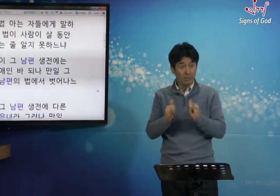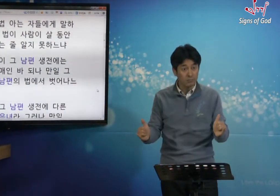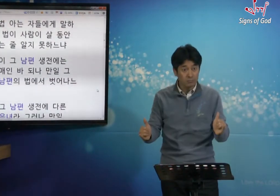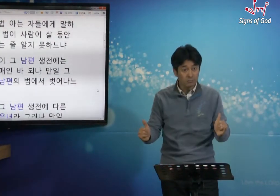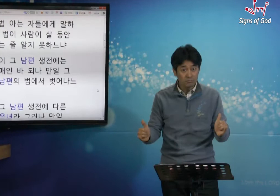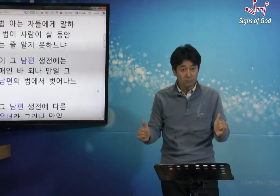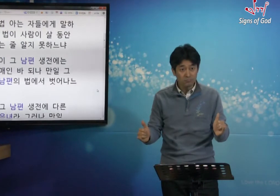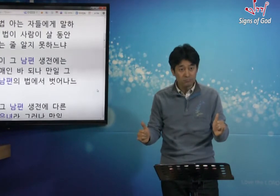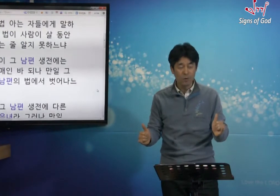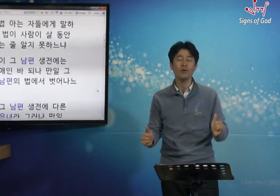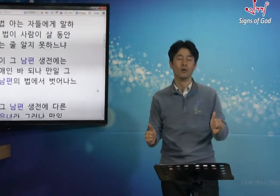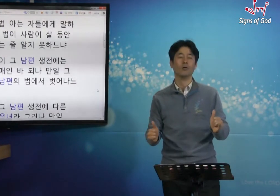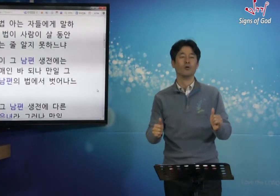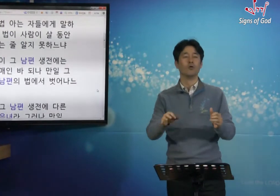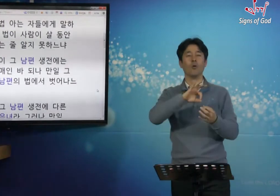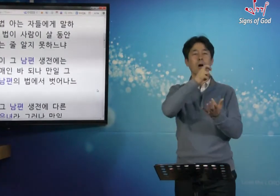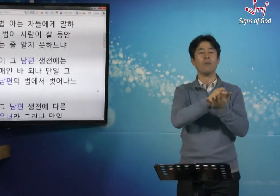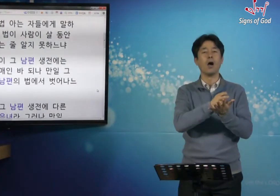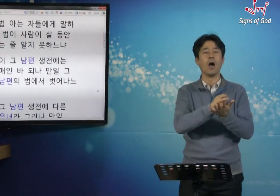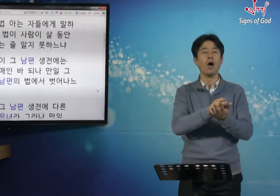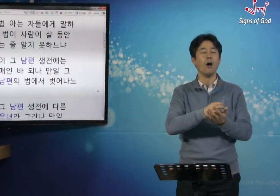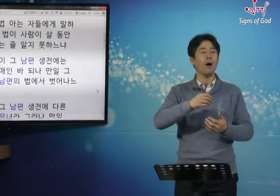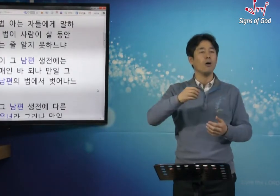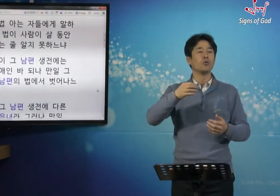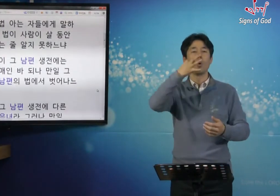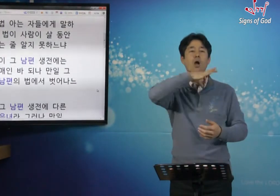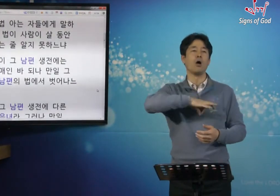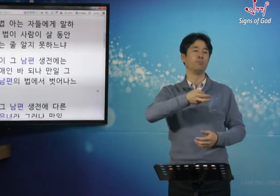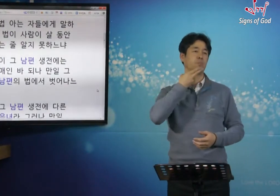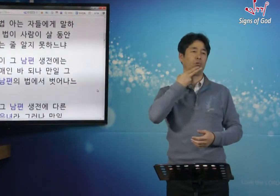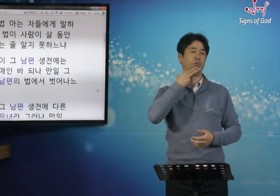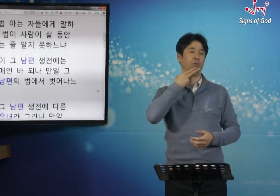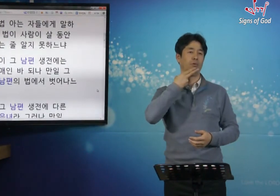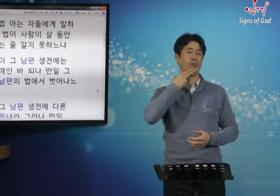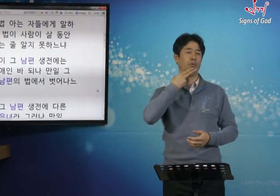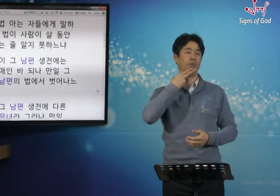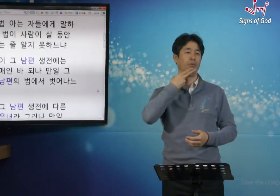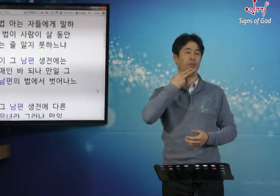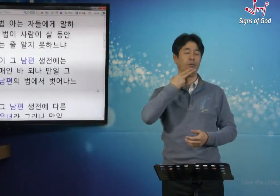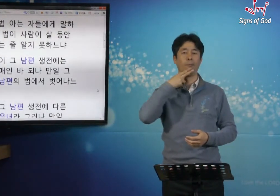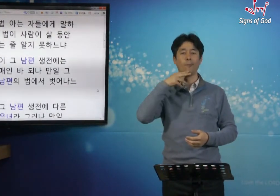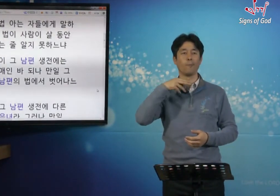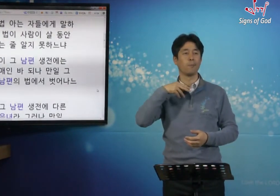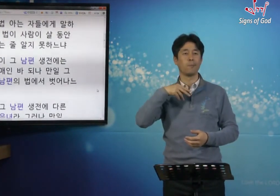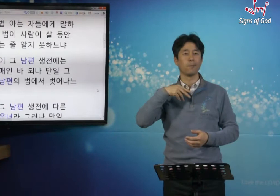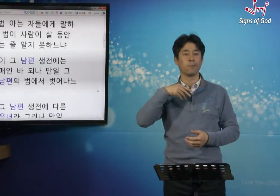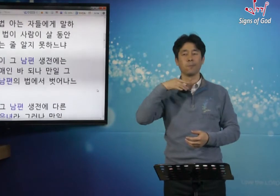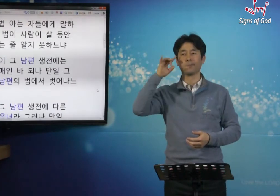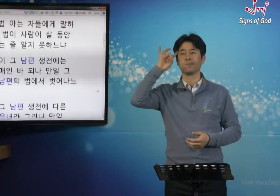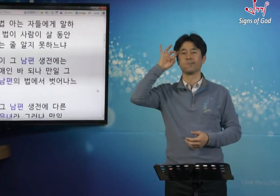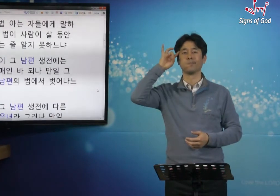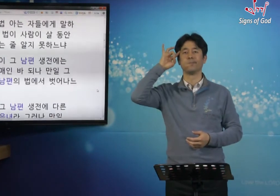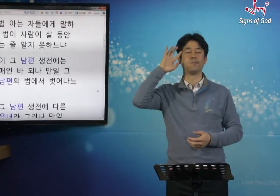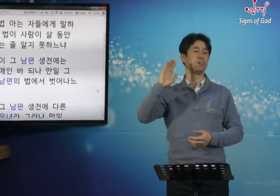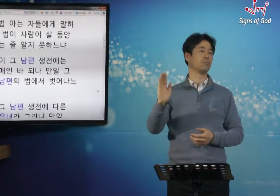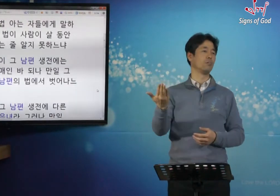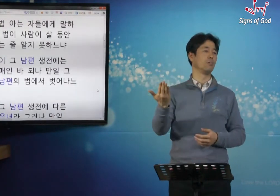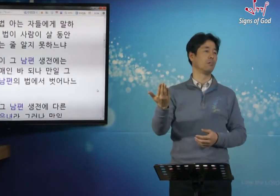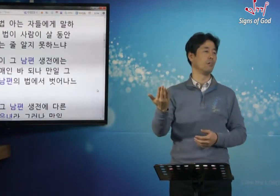남편에 얽매여 있는 것처럼. 그런데 율법에 죽은 자는 그 율법의 효력을 상실했기 때문에 더